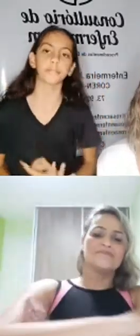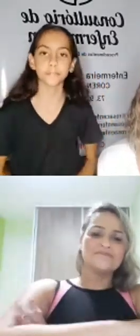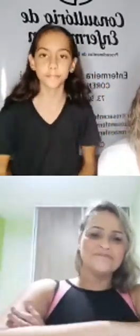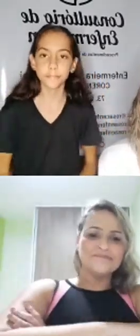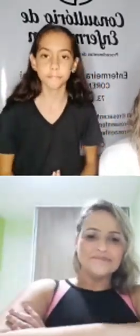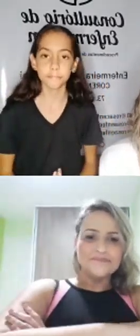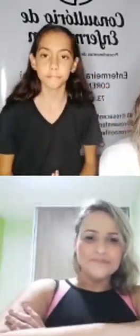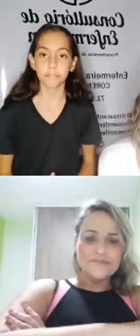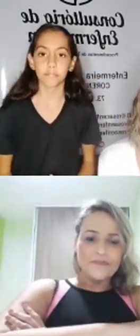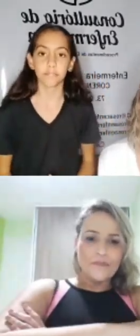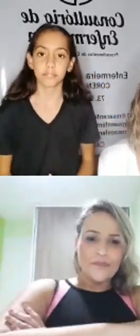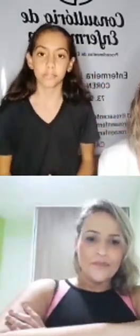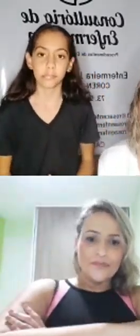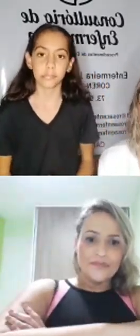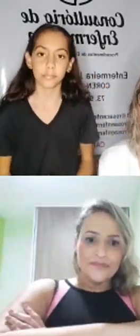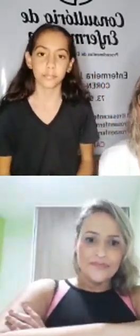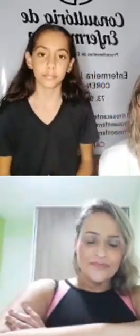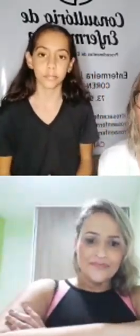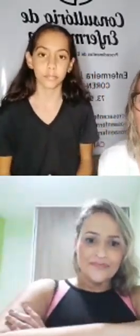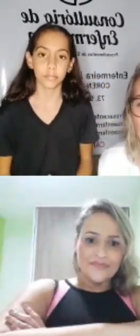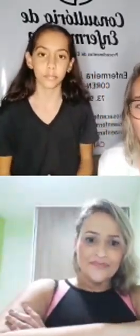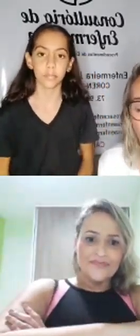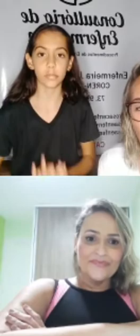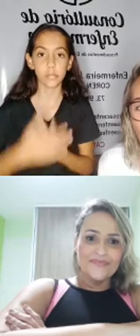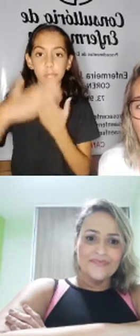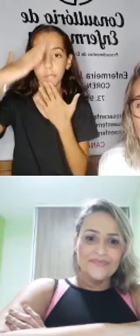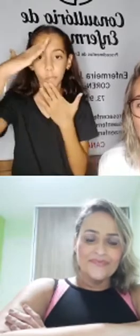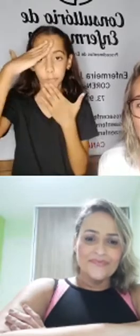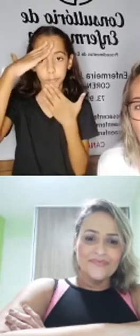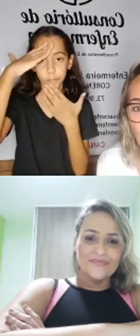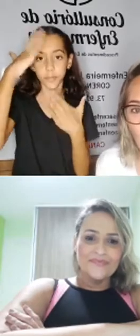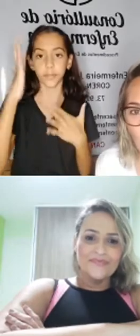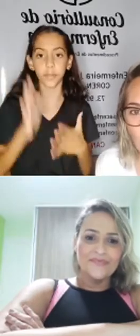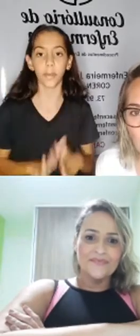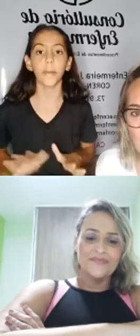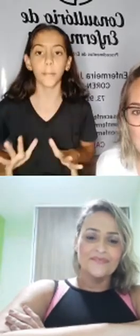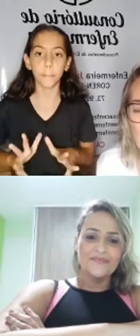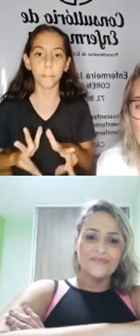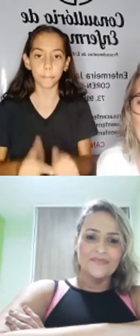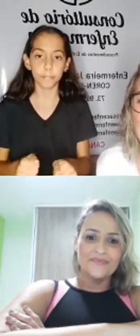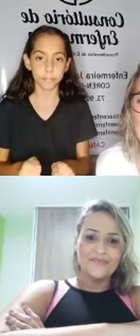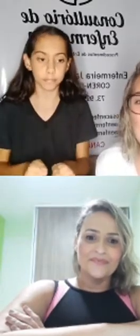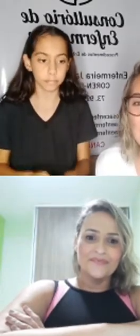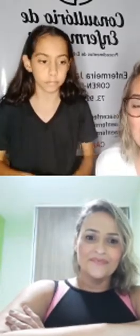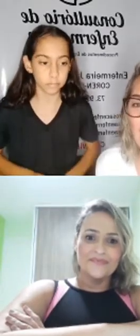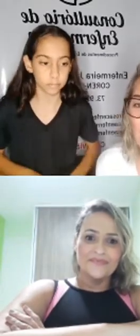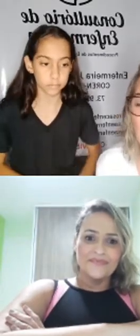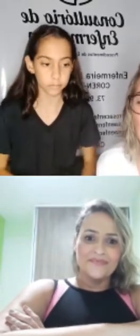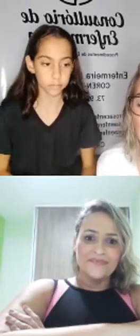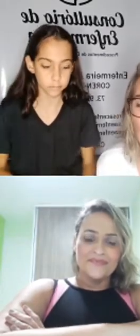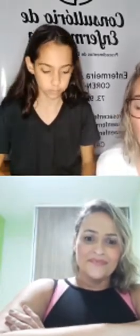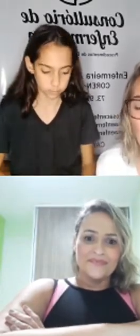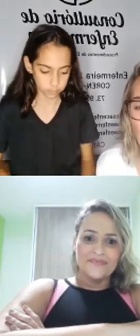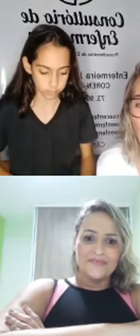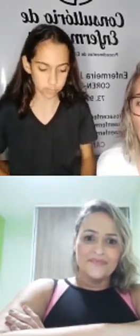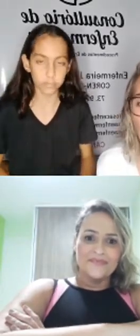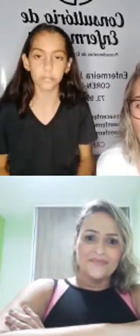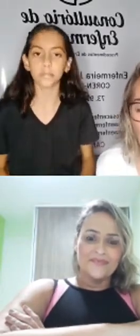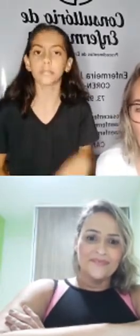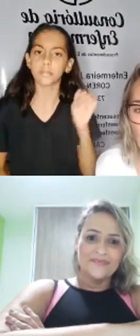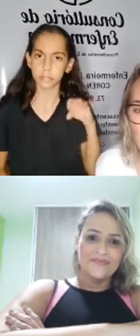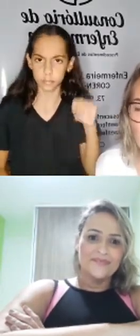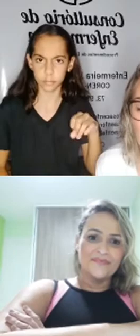é verdade. Então eu vou aqui agradecer, doutora, a presença de todos, dizer que essa live vai estar disponível